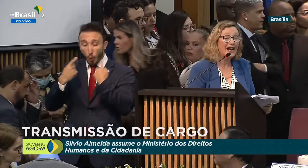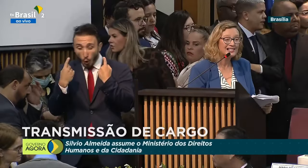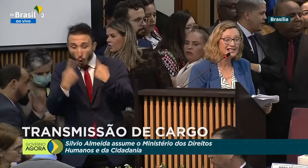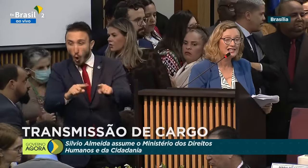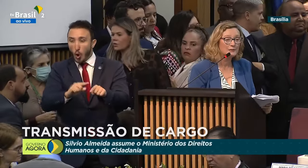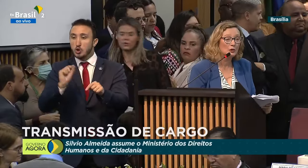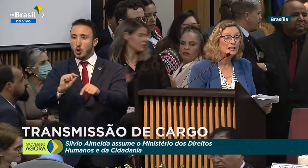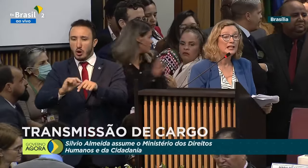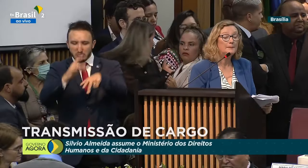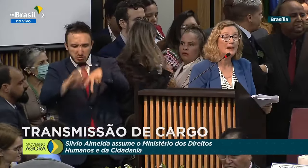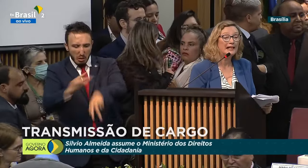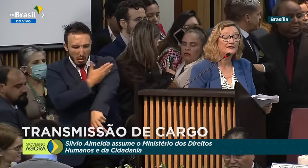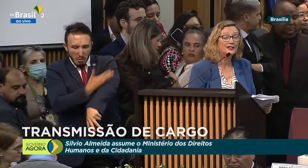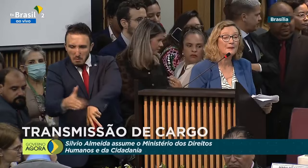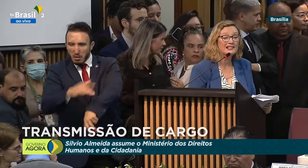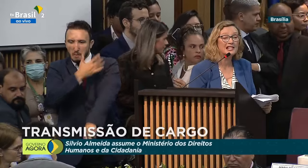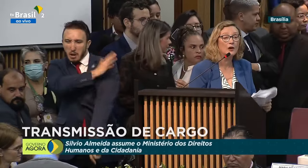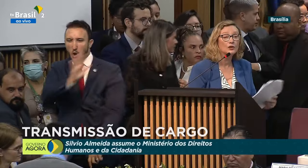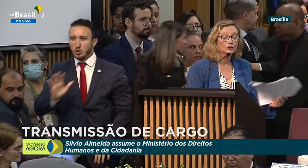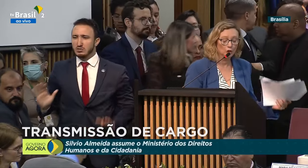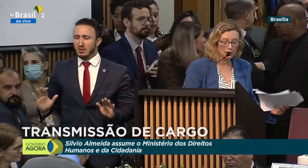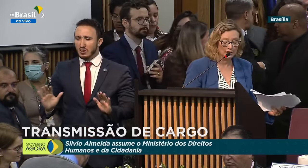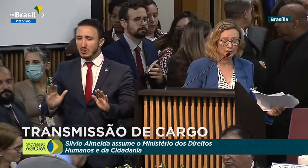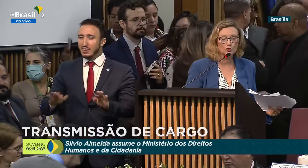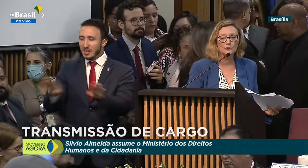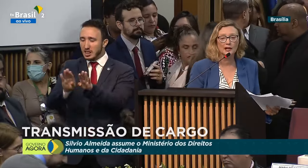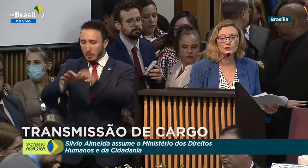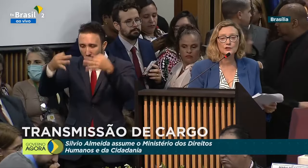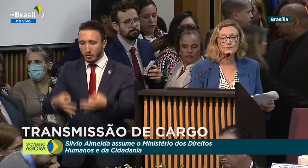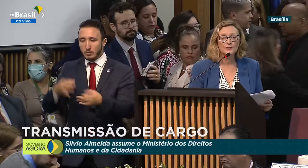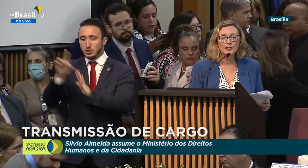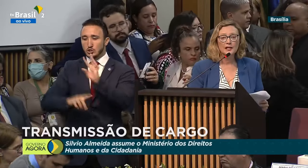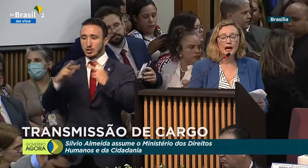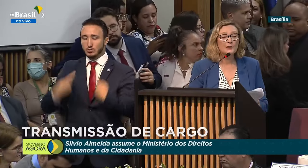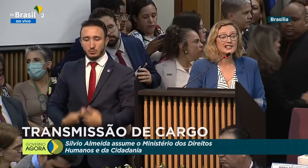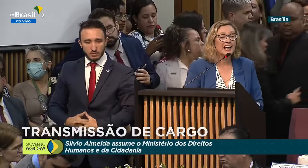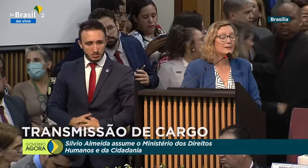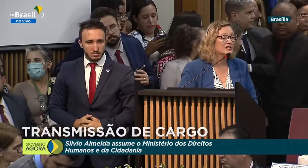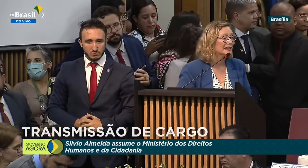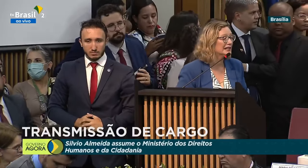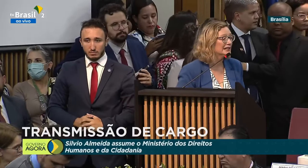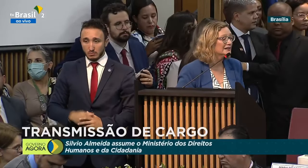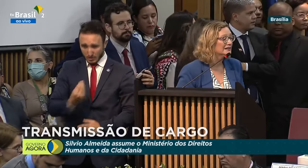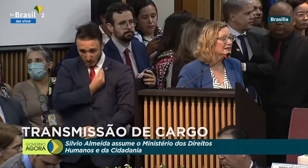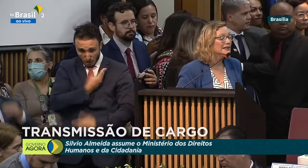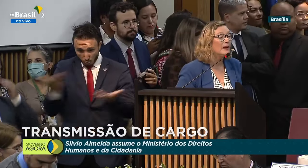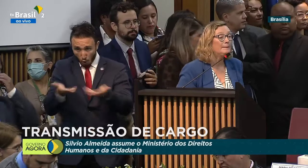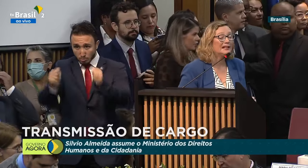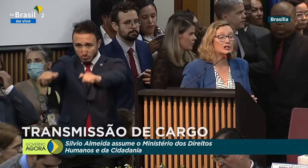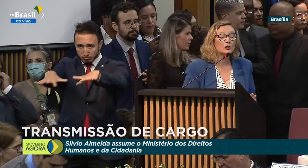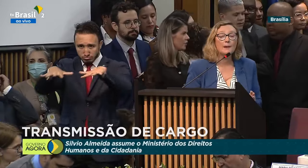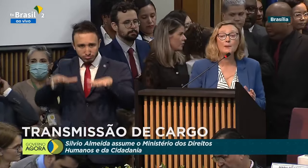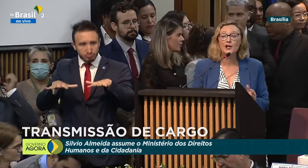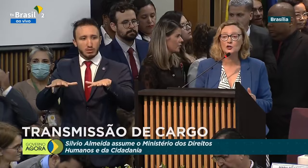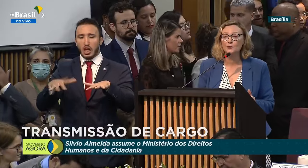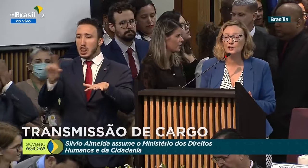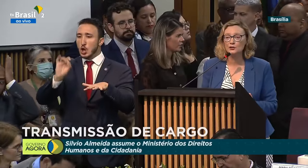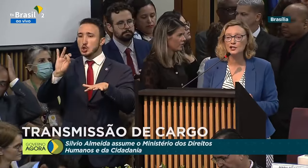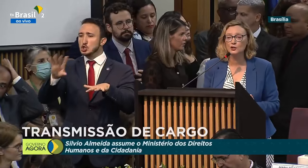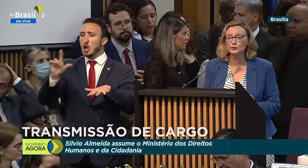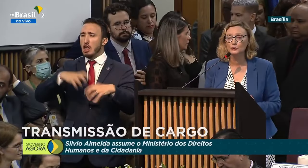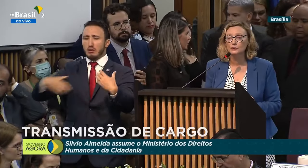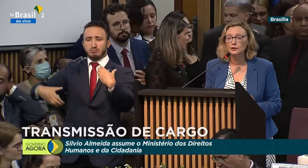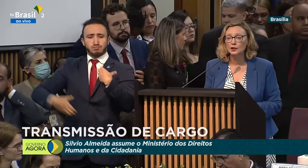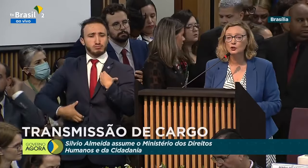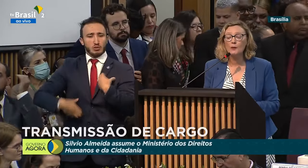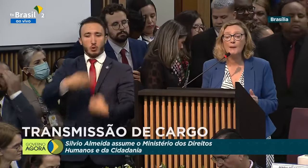ao racismo e pela afirmação dos Direitos Humanos ao estarmos aqui não apenas Toma Posse